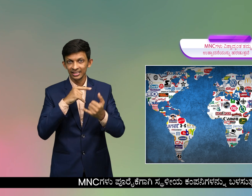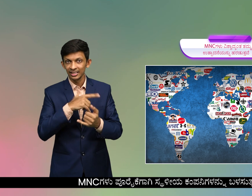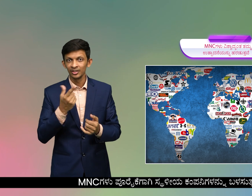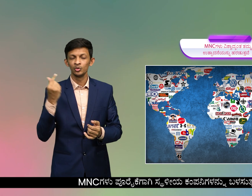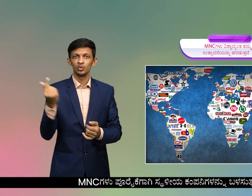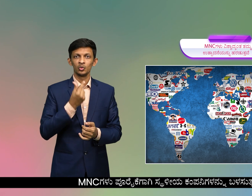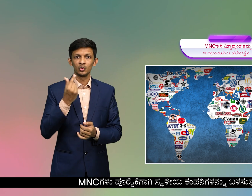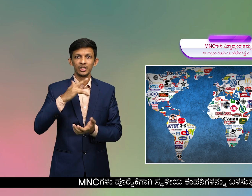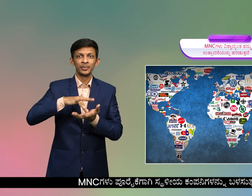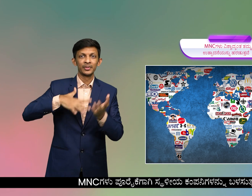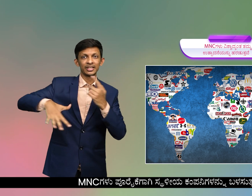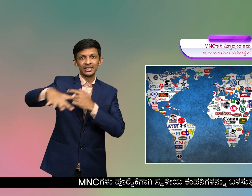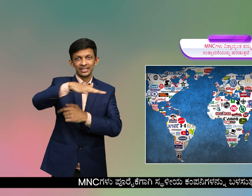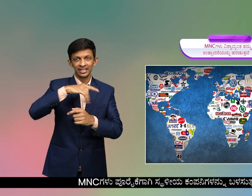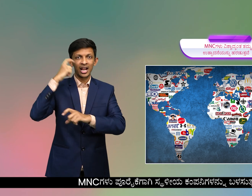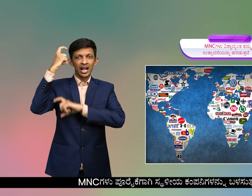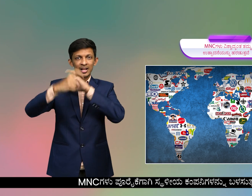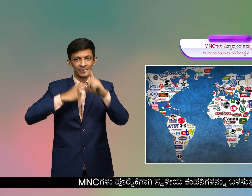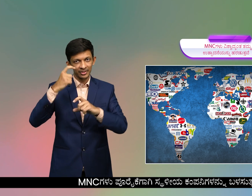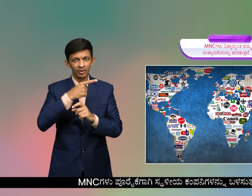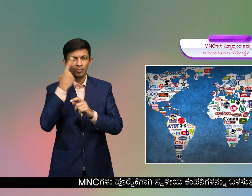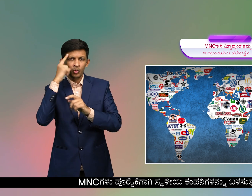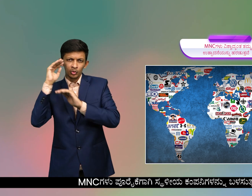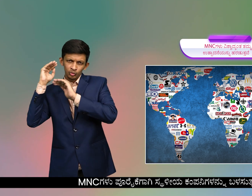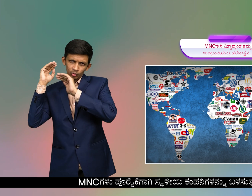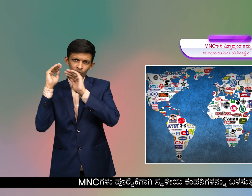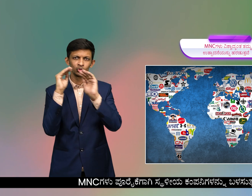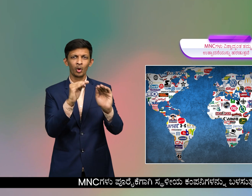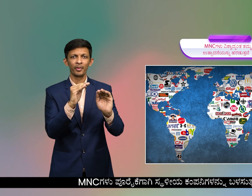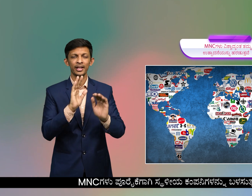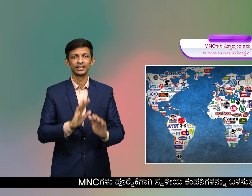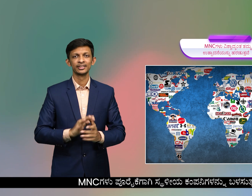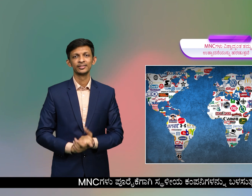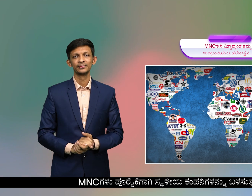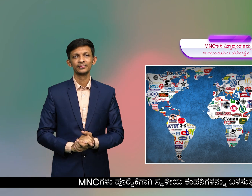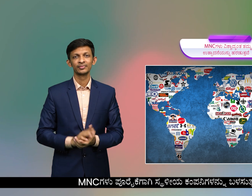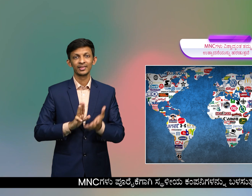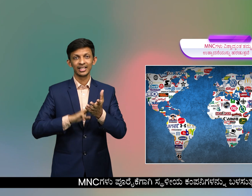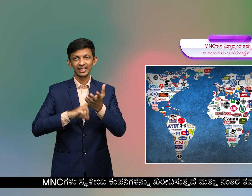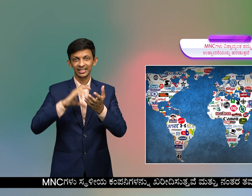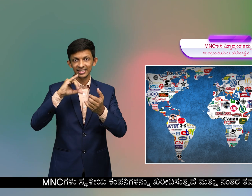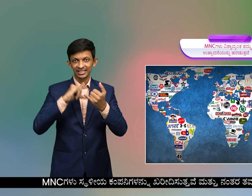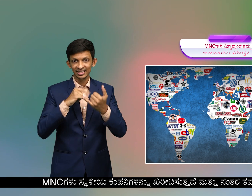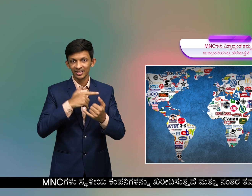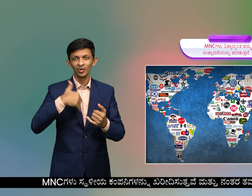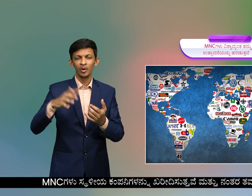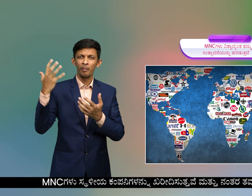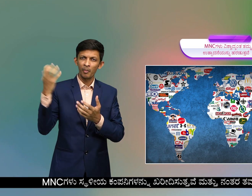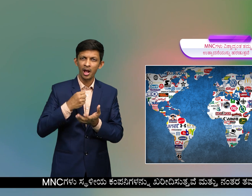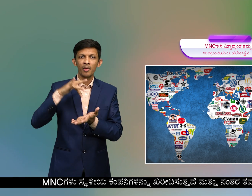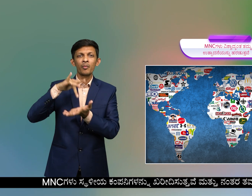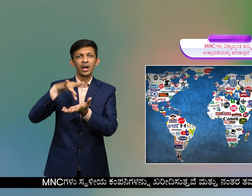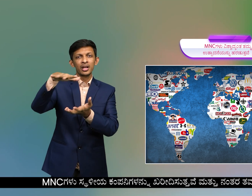ಎಂಎನ್ಸಿಗಳು ಪೂರೈಕೆಗಳಿಗಾಗಿ ಸ್ಥಳೀಯ ಕಂಪನಿಗಳನ್ನು ಬಳಸುತ್ತವೆ. ಎಂಎನ್ಸಿಗಳು